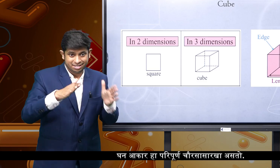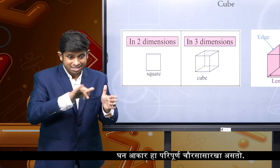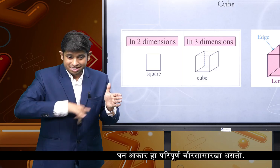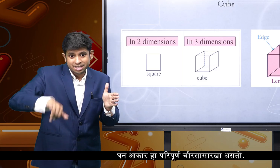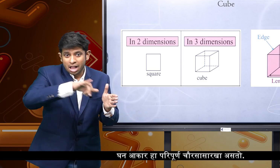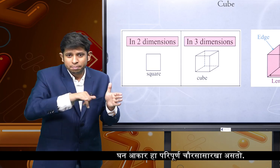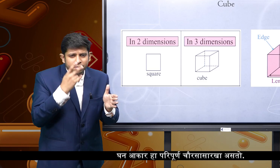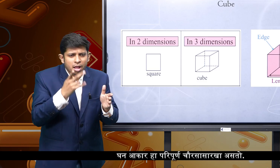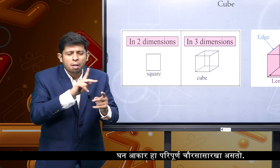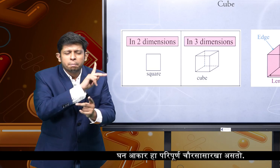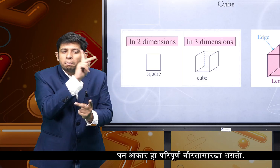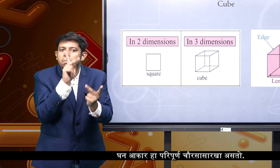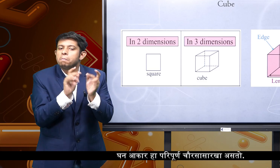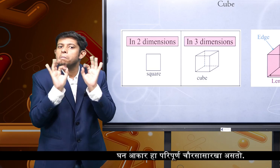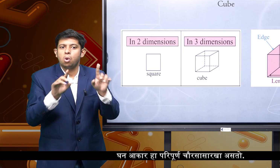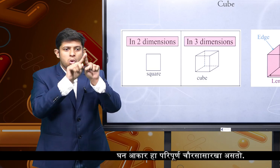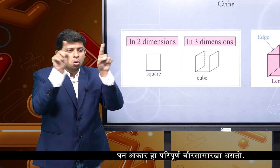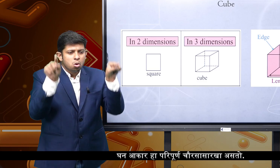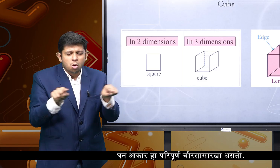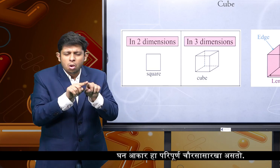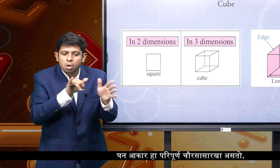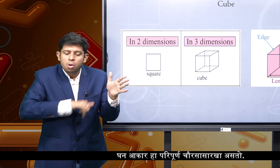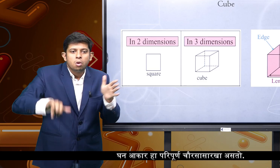घन आकार हा परिपूर्ण चौरसासारखा असतो.